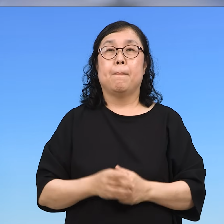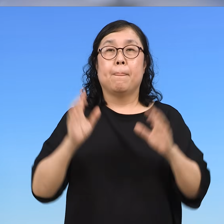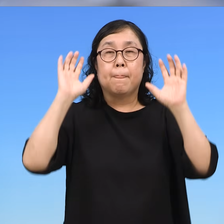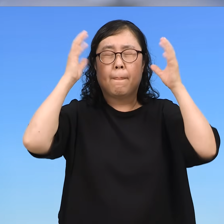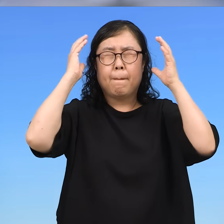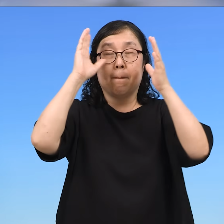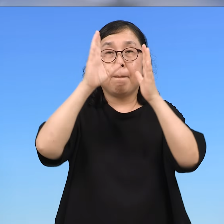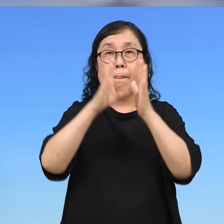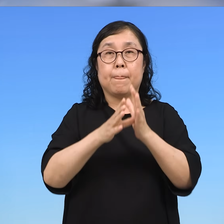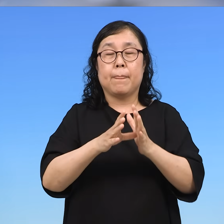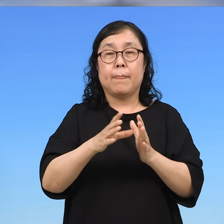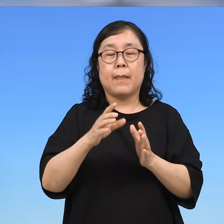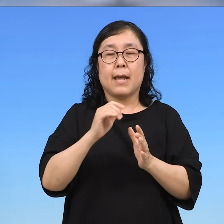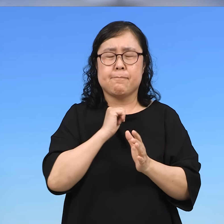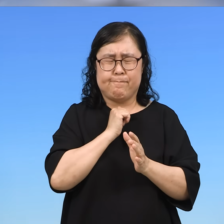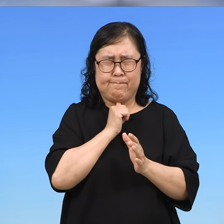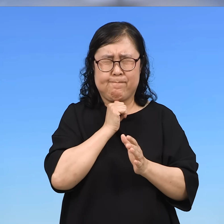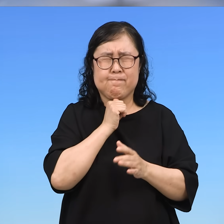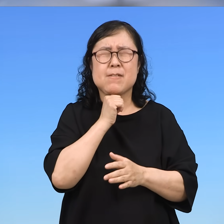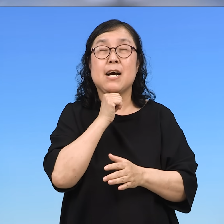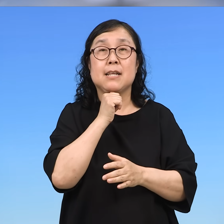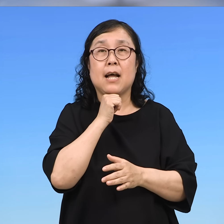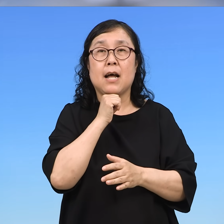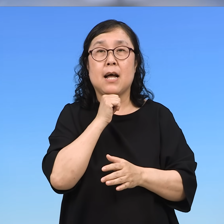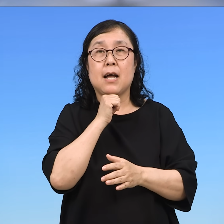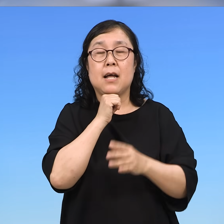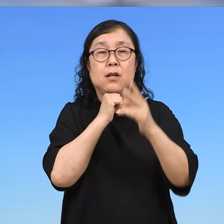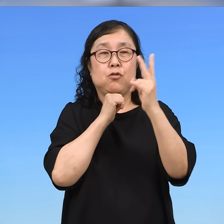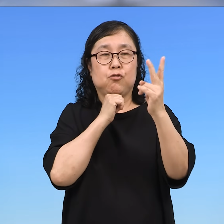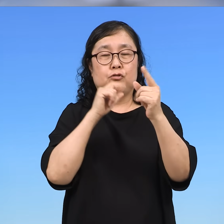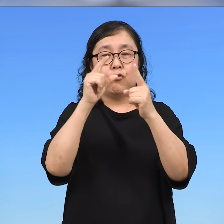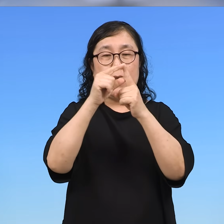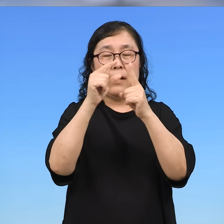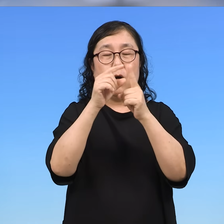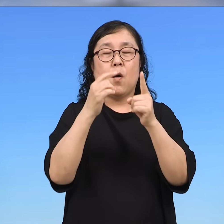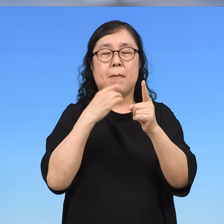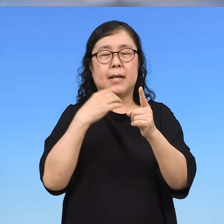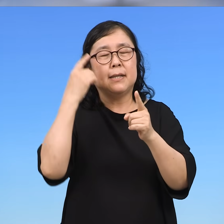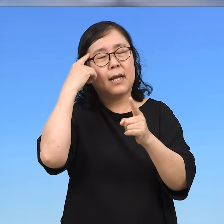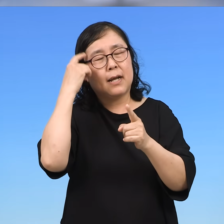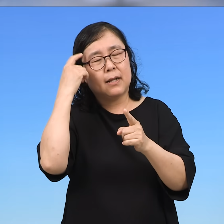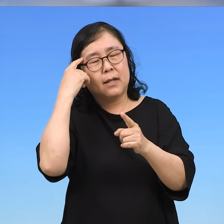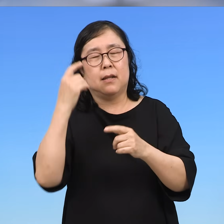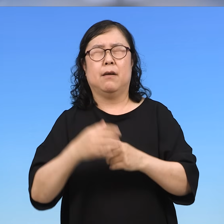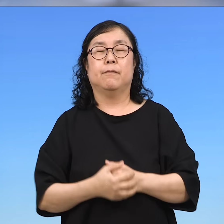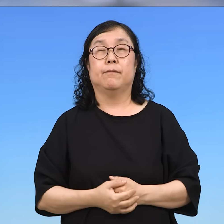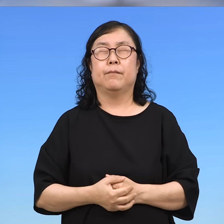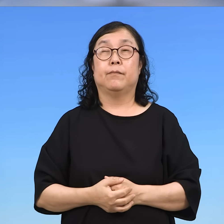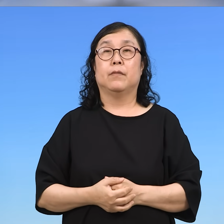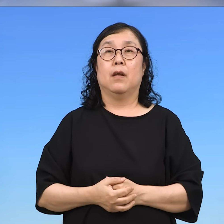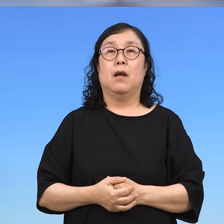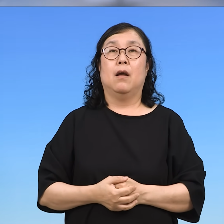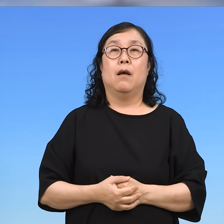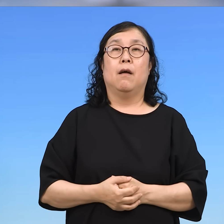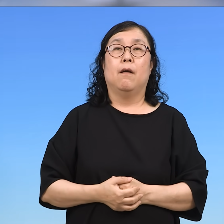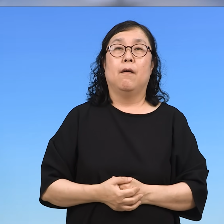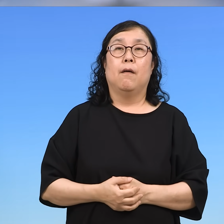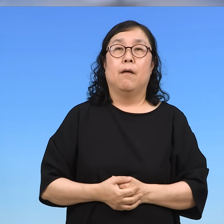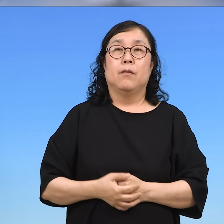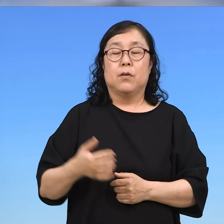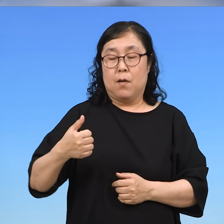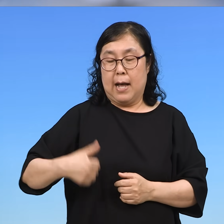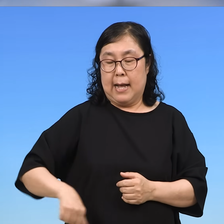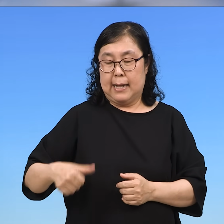그래서 이 어릴 때 떠올리면 가난, 이 두 글자밖에는 생각이 안 나는 거예요. 이